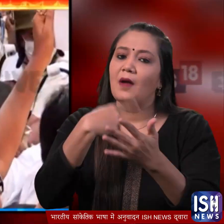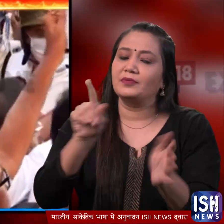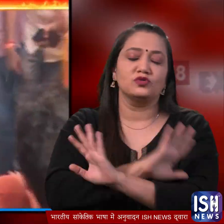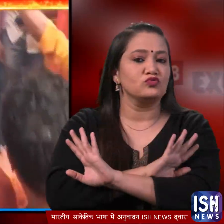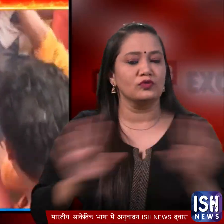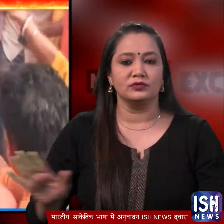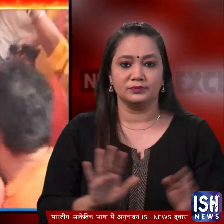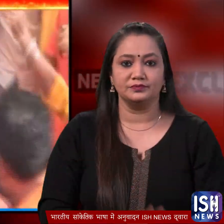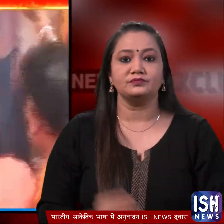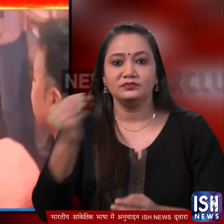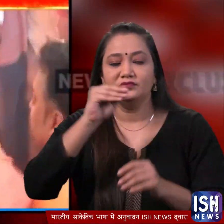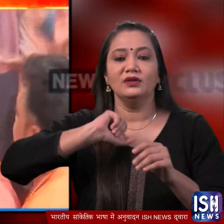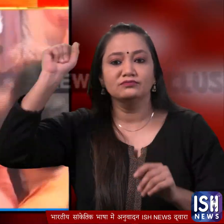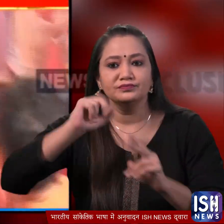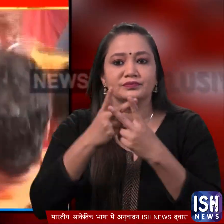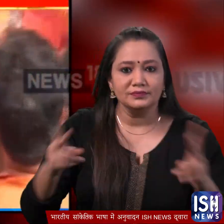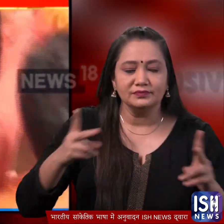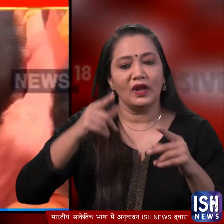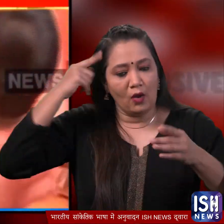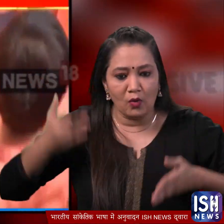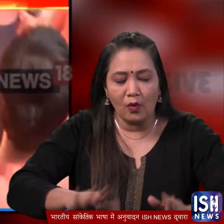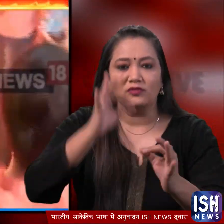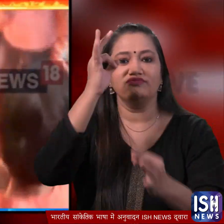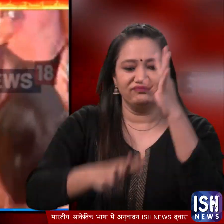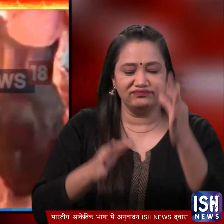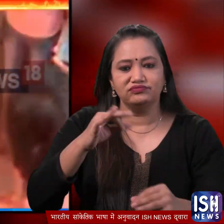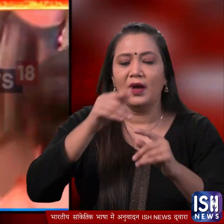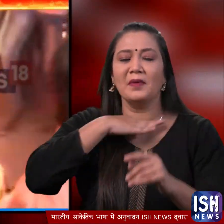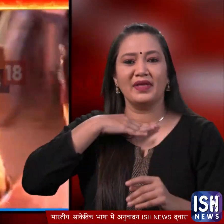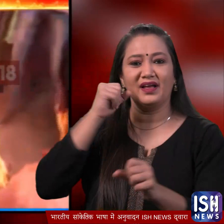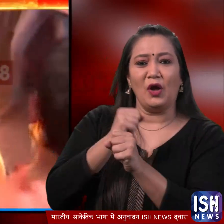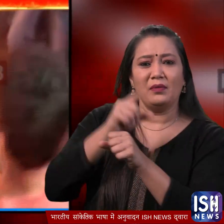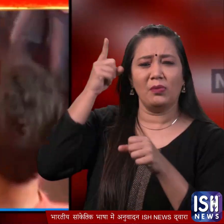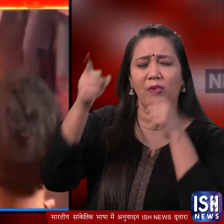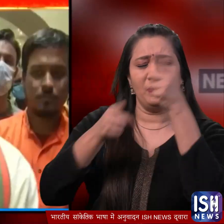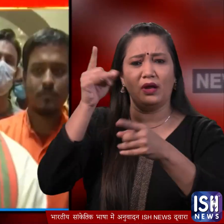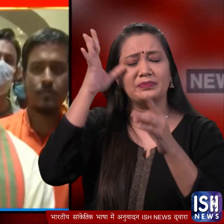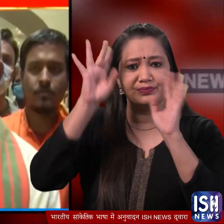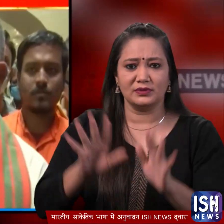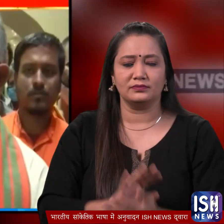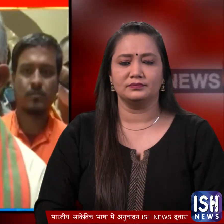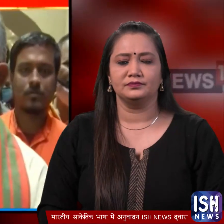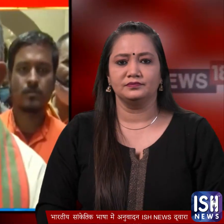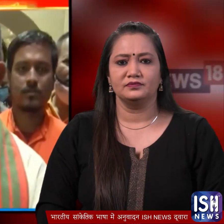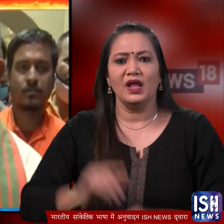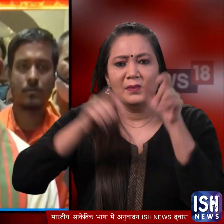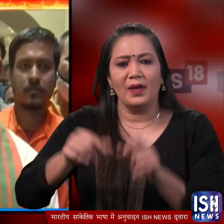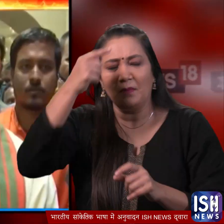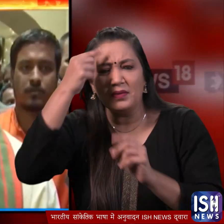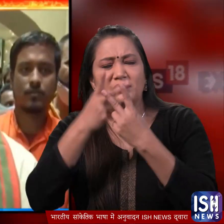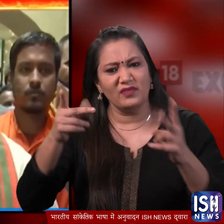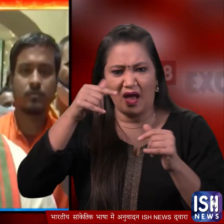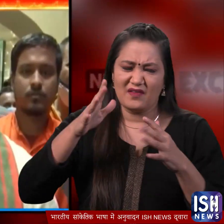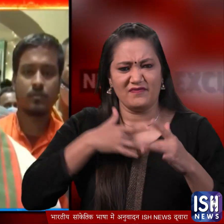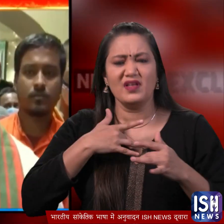इजाजत नहीं मिली। कुछ प्रदर्शनकारियों ने सड़क पर ही आग जलाकर ममता बनर्जी सरकार के खिलाफ गुस्सा निकाला। लोगों का परेशानी को लेकर आपको इतना चिंता